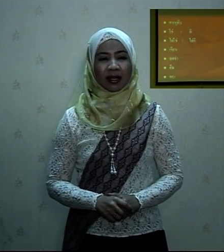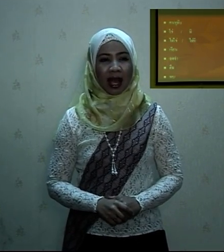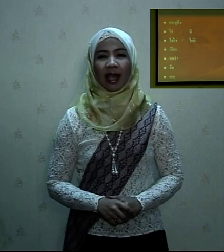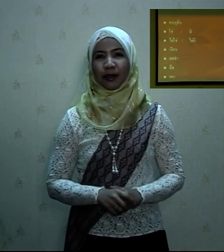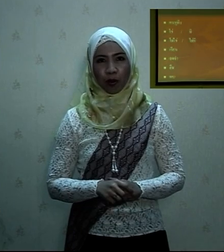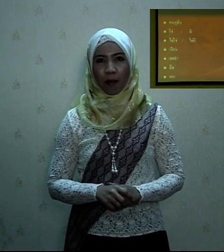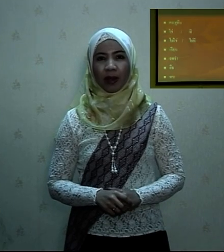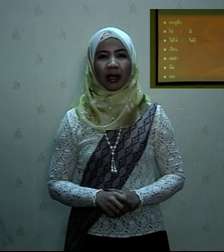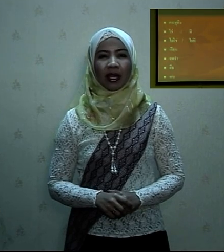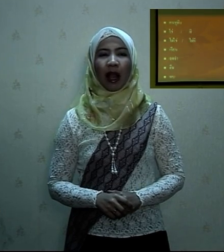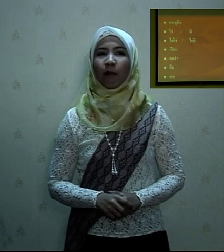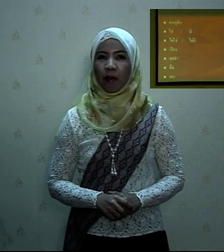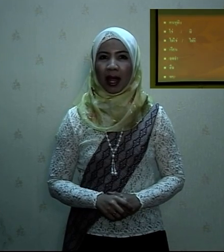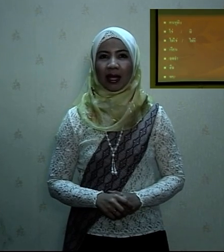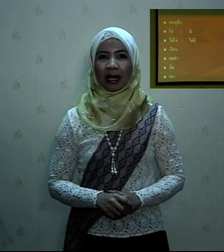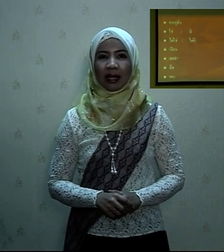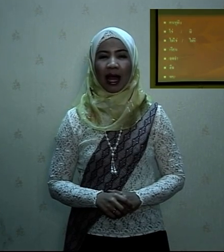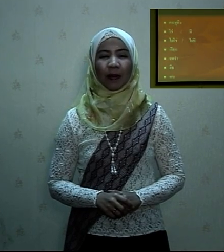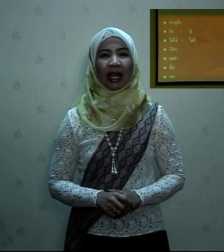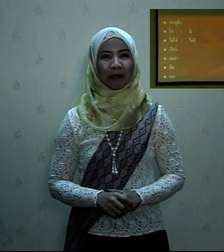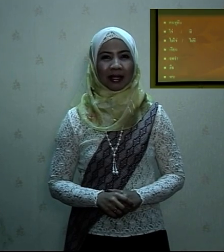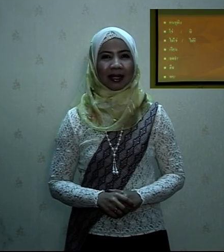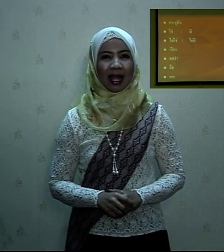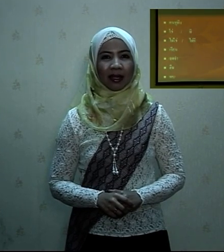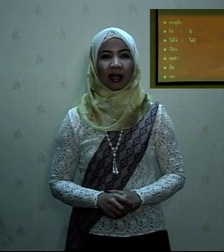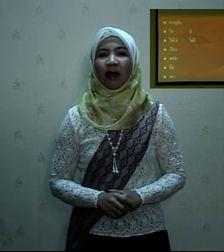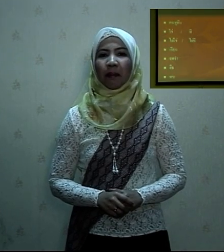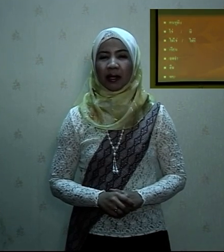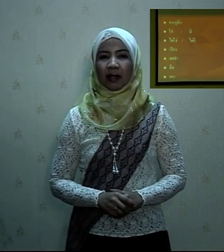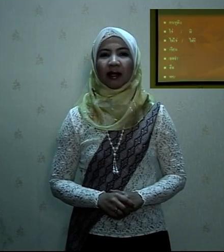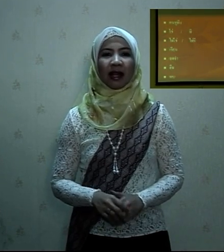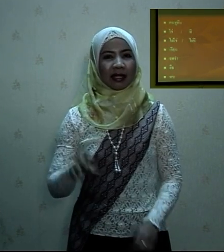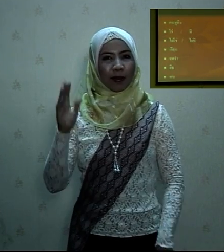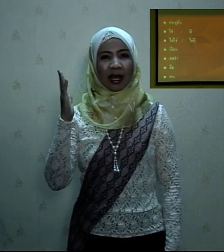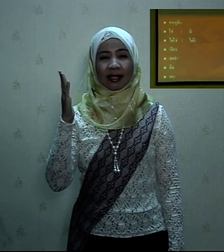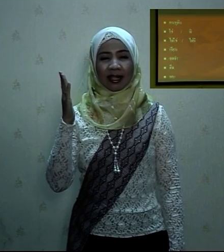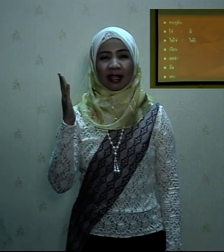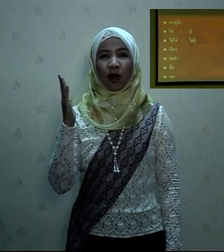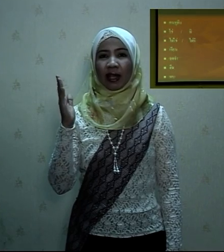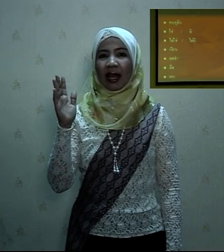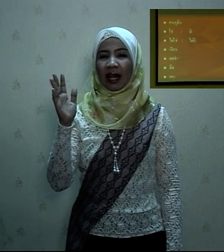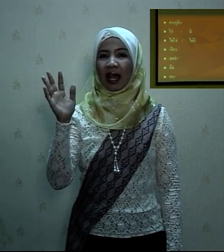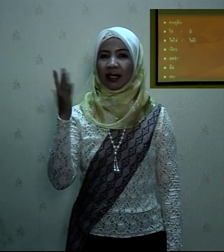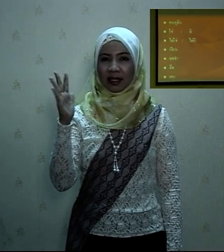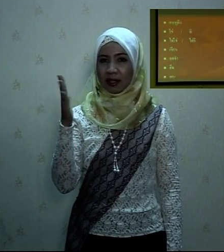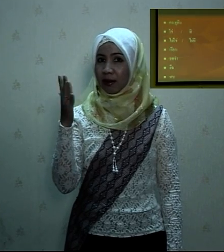ช่หรือว่าไม่มีคำว่าไม่นั้นนะคะเป็นการปฏิเสธมือทำได้ลักษณะ2อย่างนะคะก็คือ